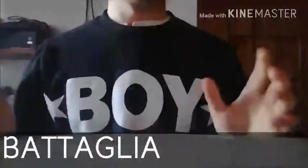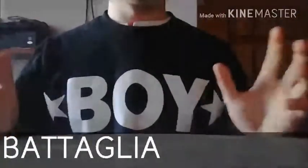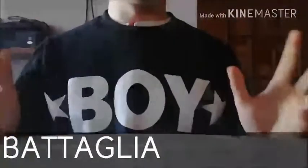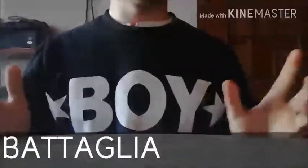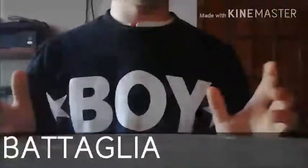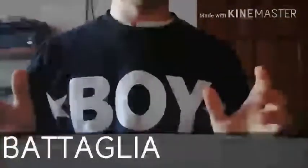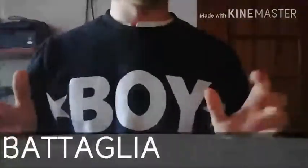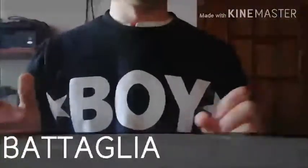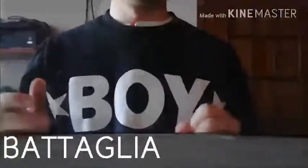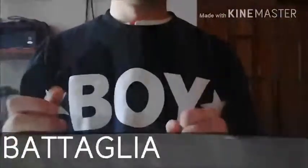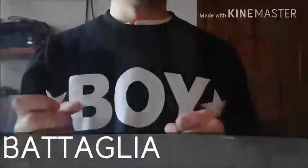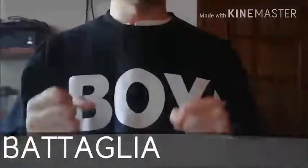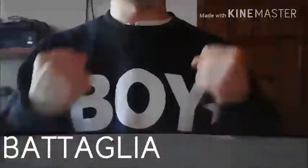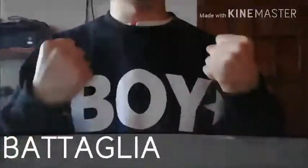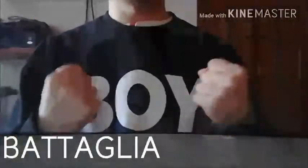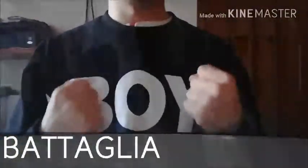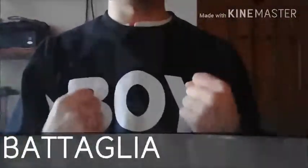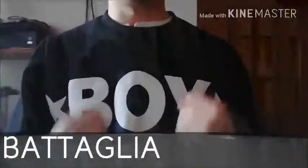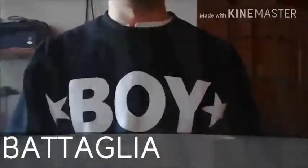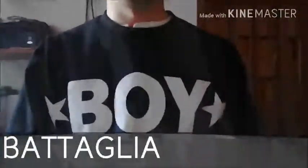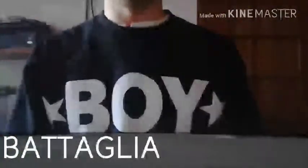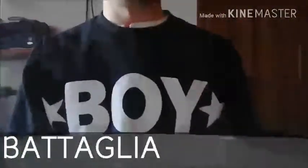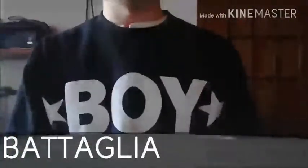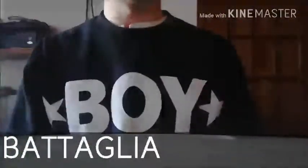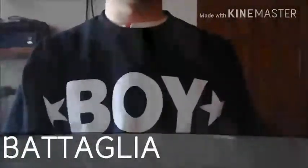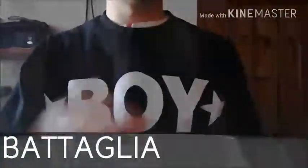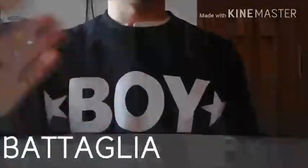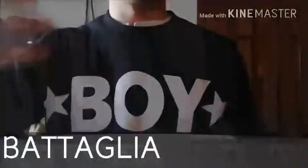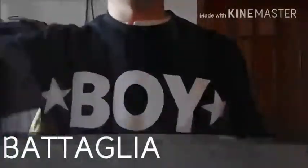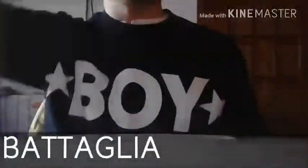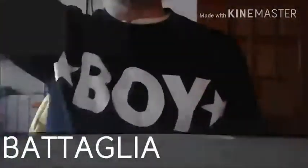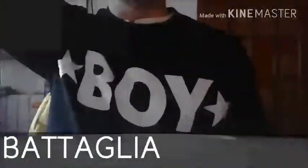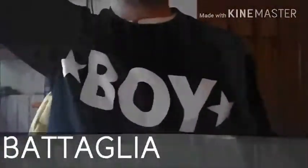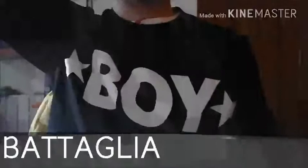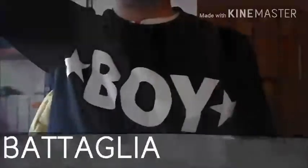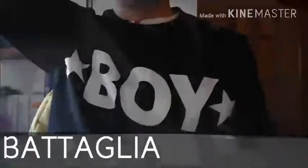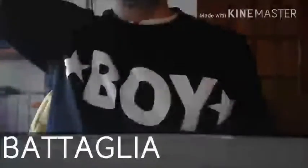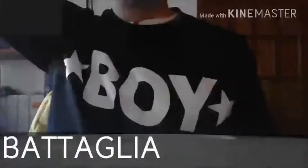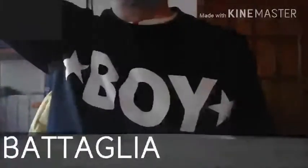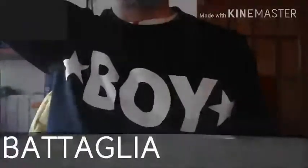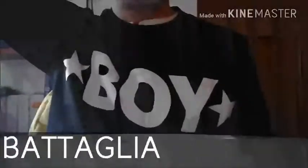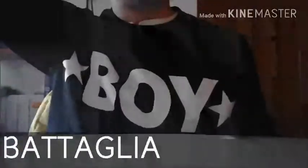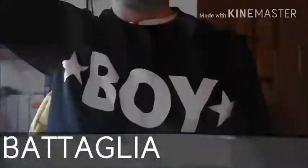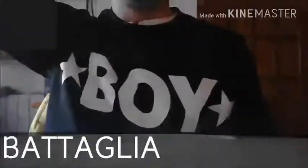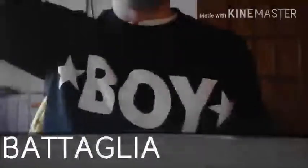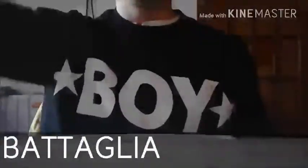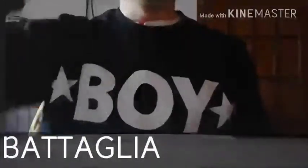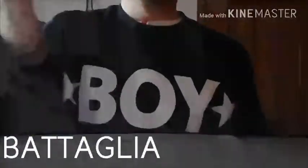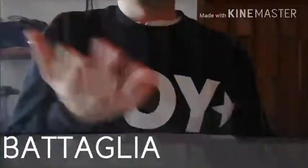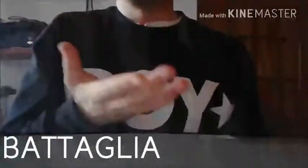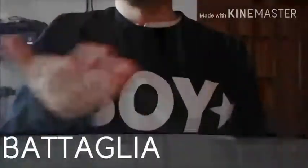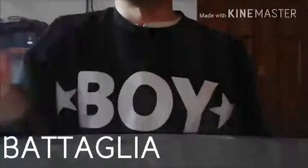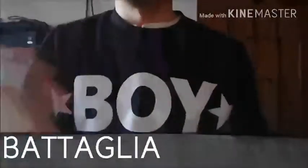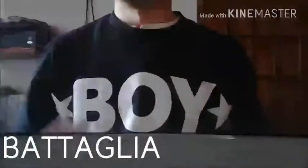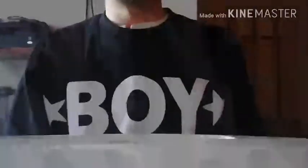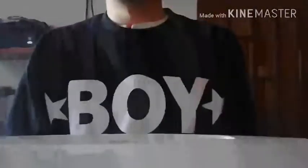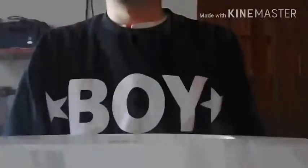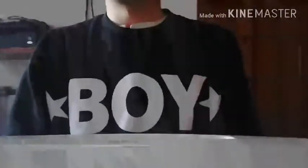quello che la guerra vera e propria che poi abbiano quando se avete la la guerra è proprio brutta si sa tutto o quasi